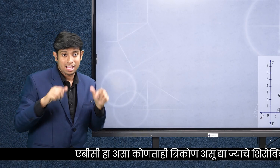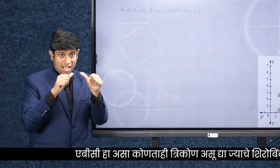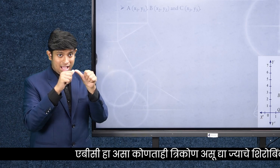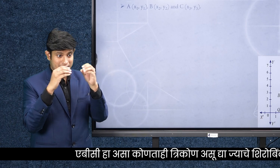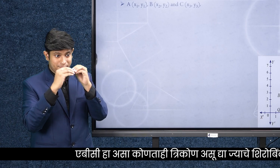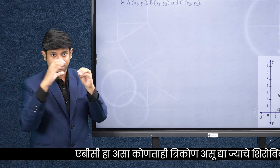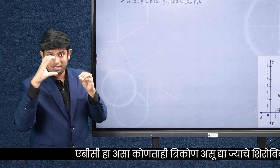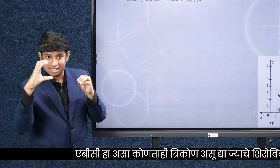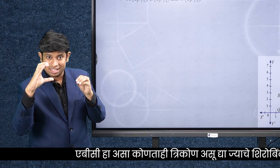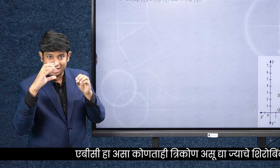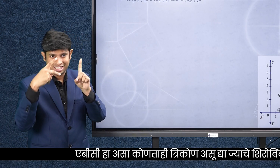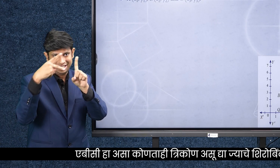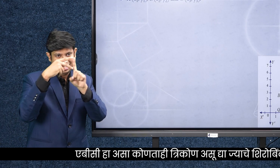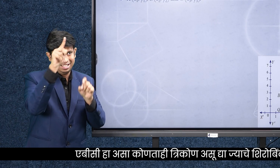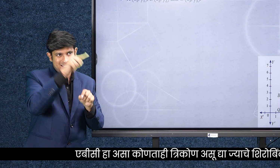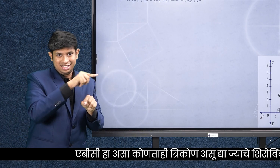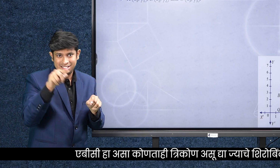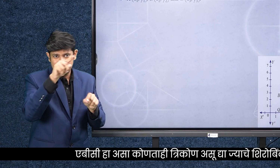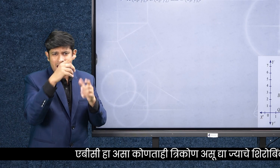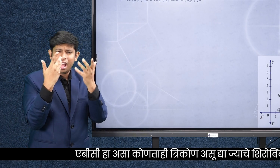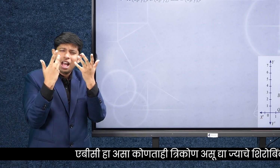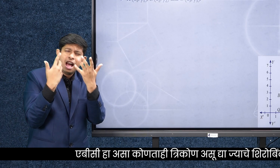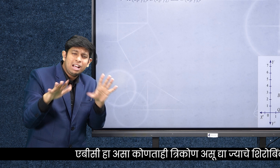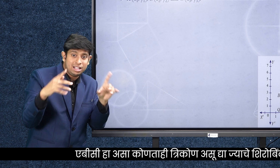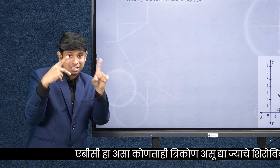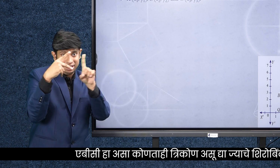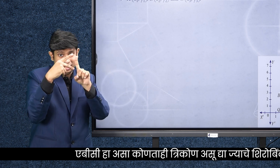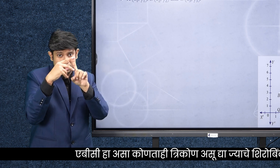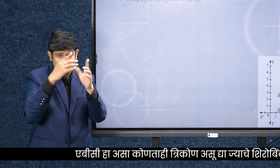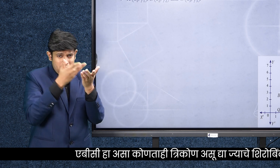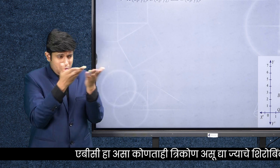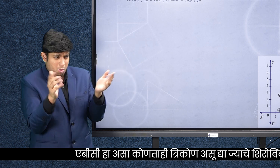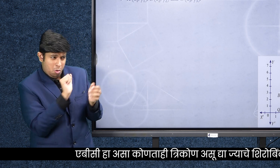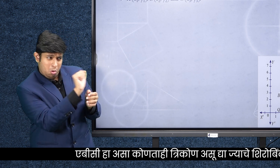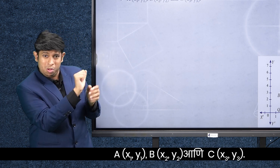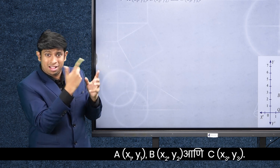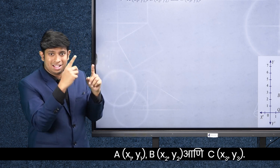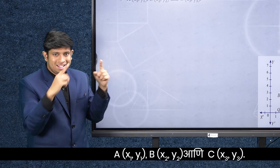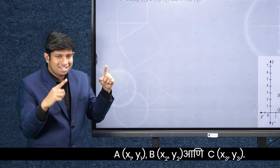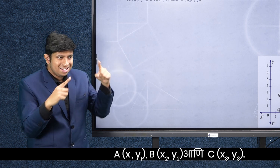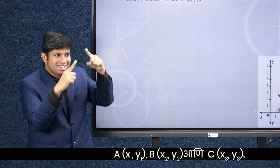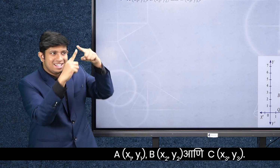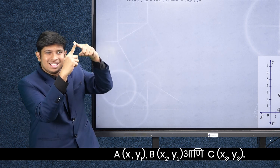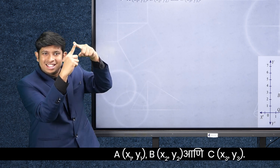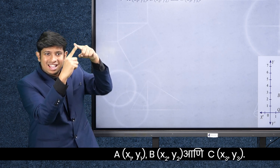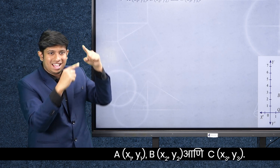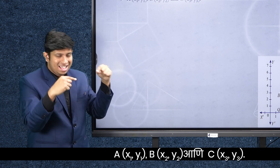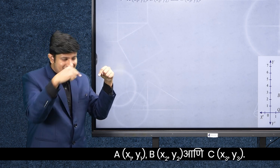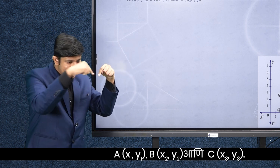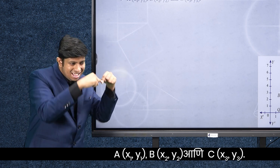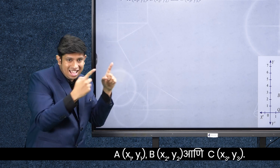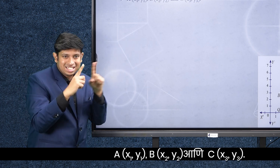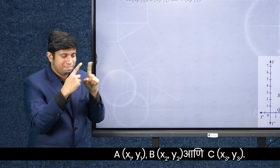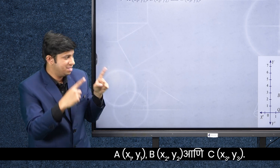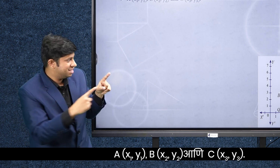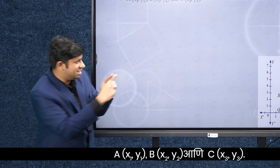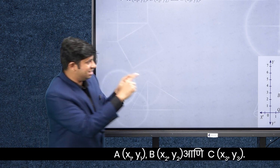ABC हा असा कोणताही त्रिकोण असू द्या ज्याची शिरोबिंदू A ऑफ x1 y1, B ऑफ x2